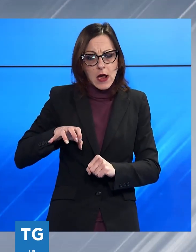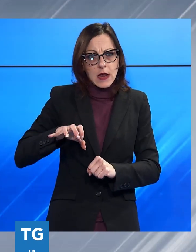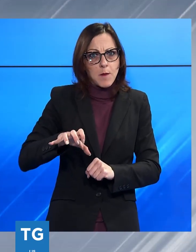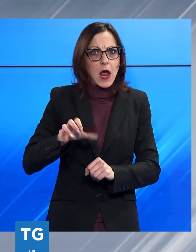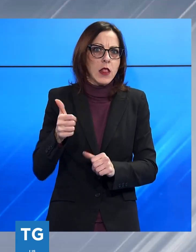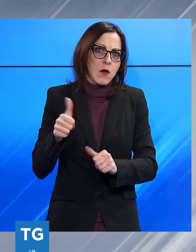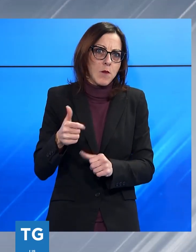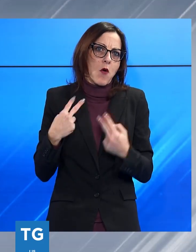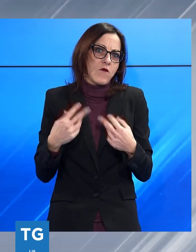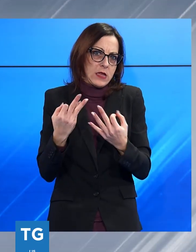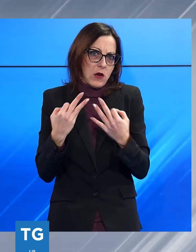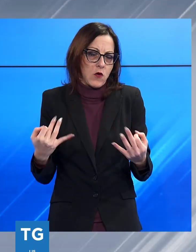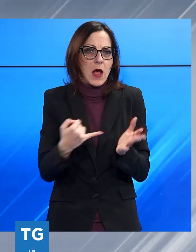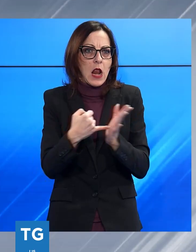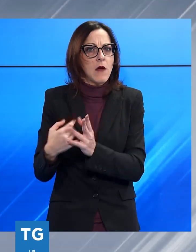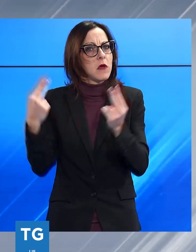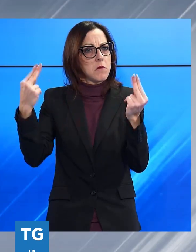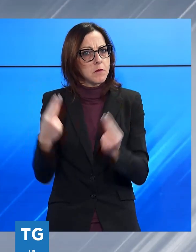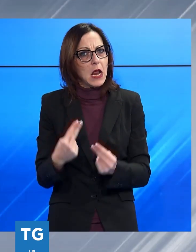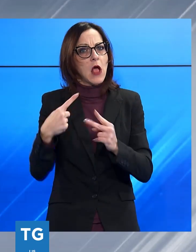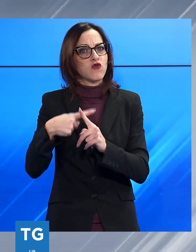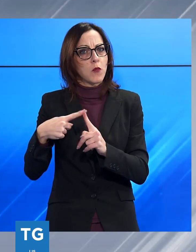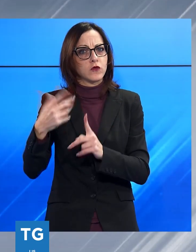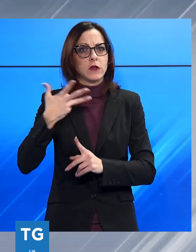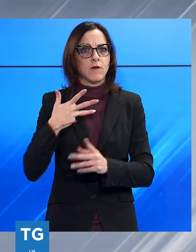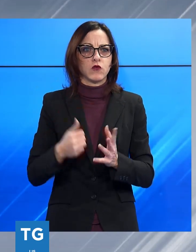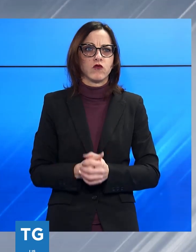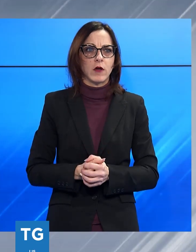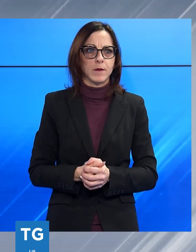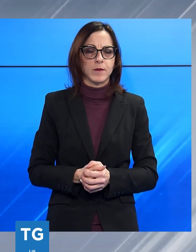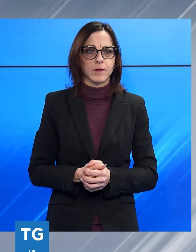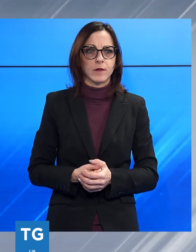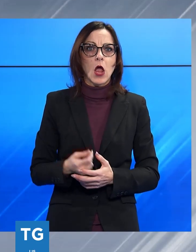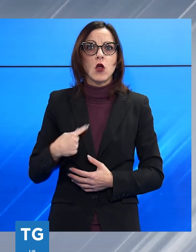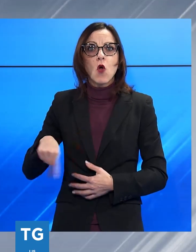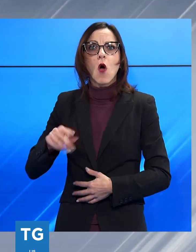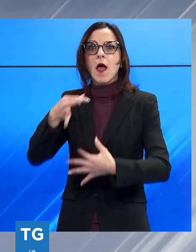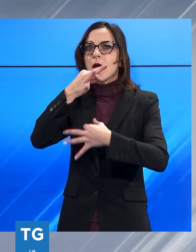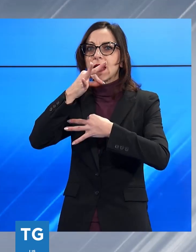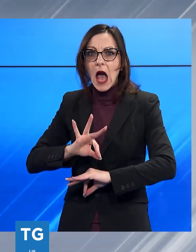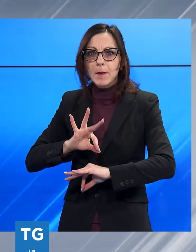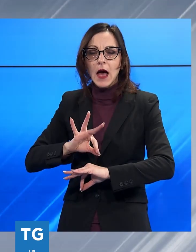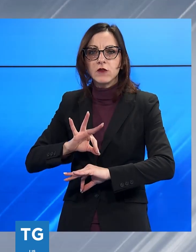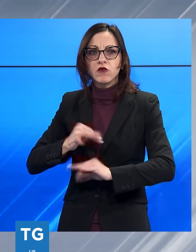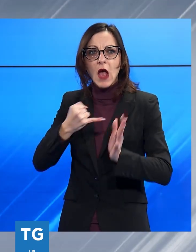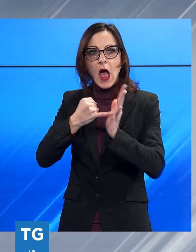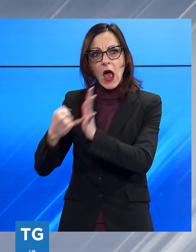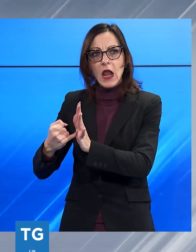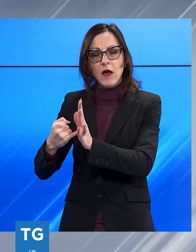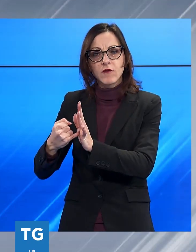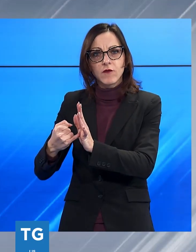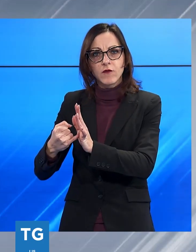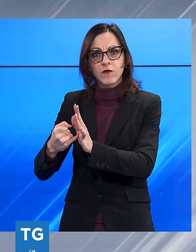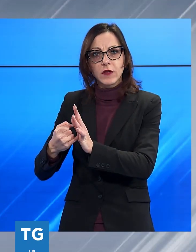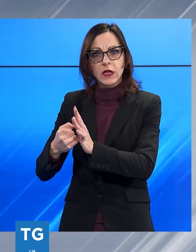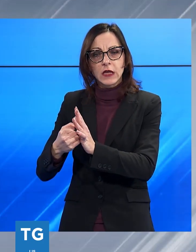e ha potuto concludersi con un bilancio Più che positivo siamo riusciti a portare a casa tanti e tanti e tante regate importanti